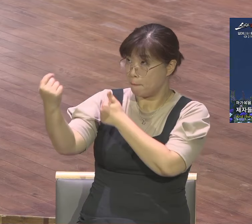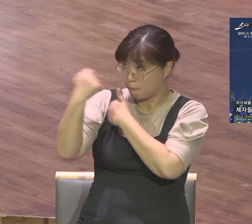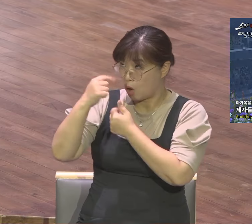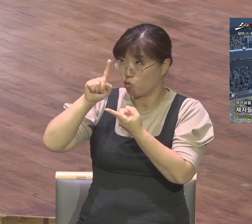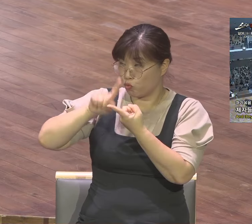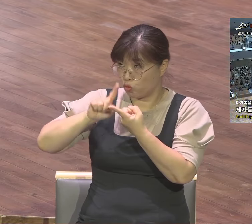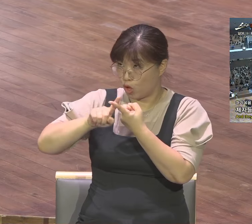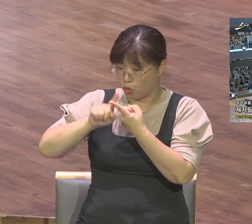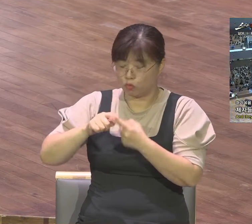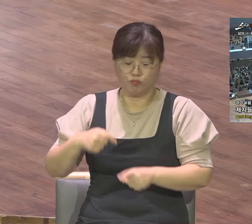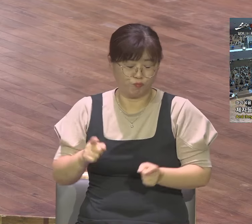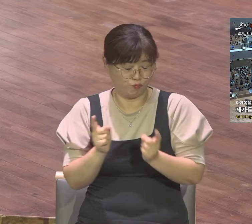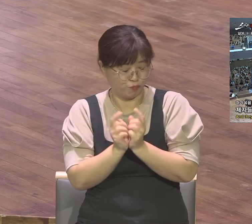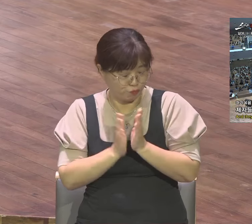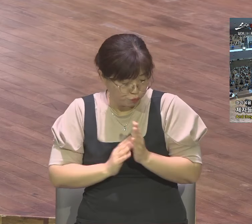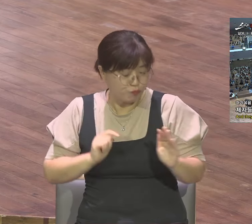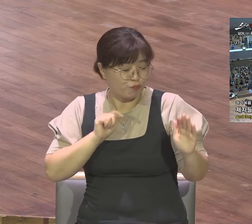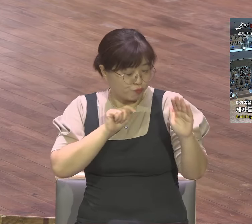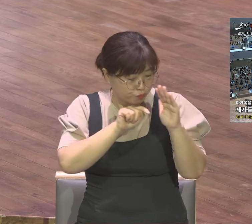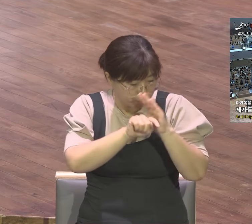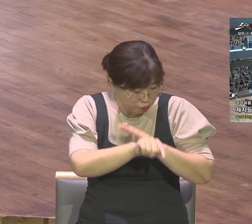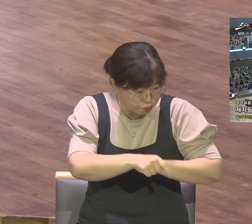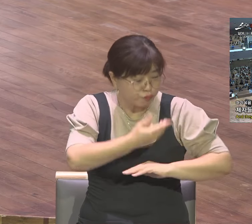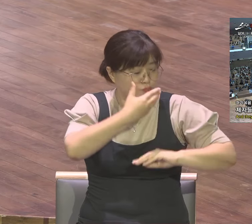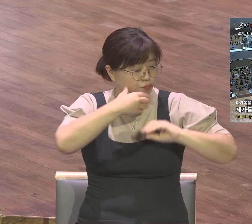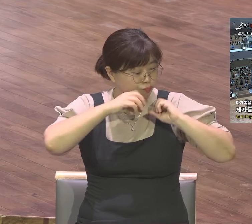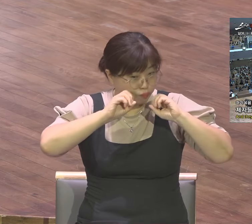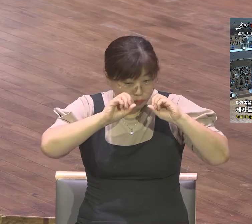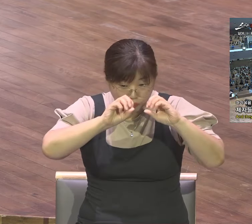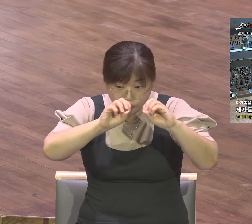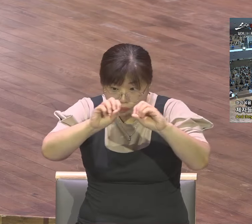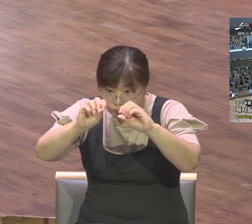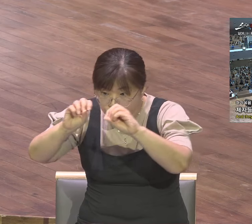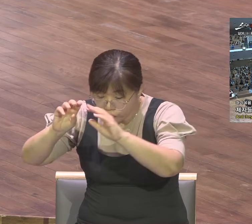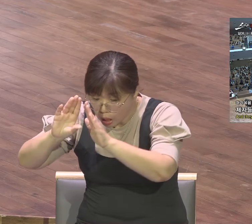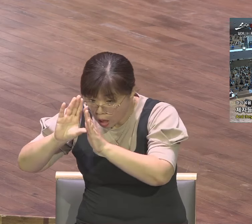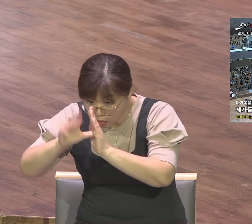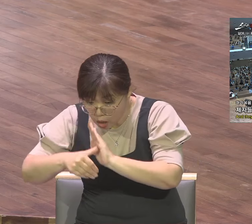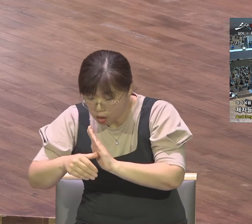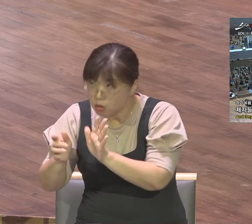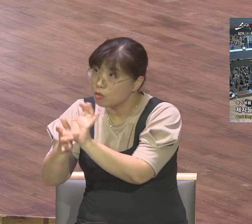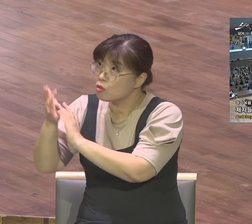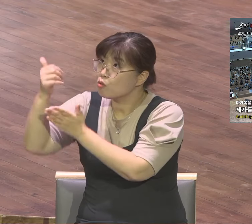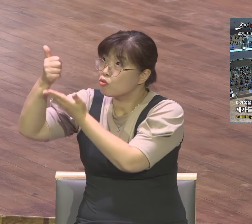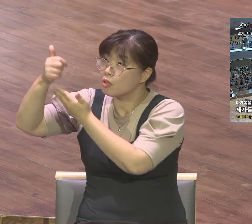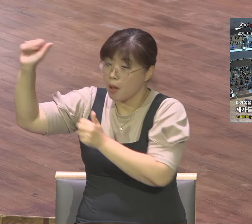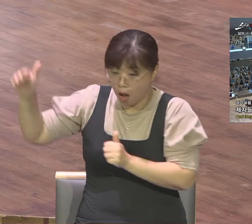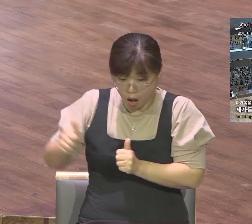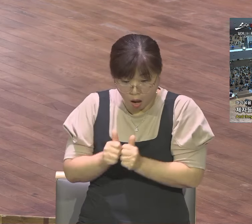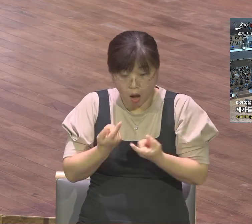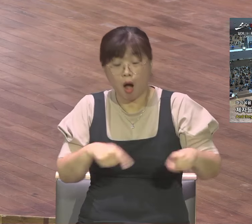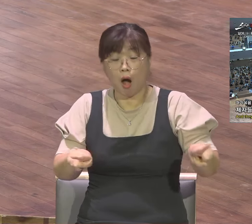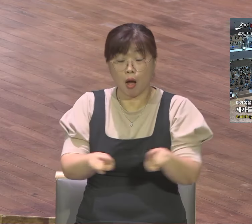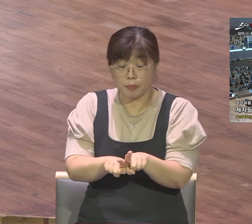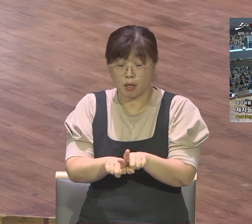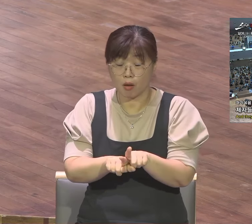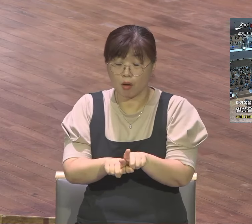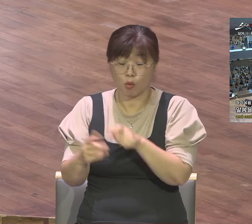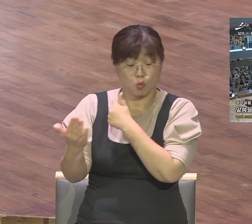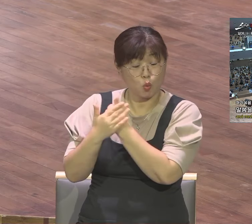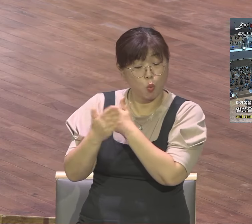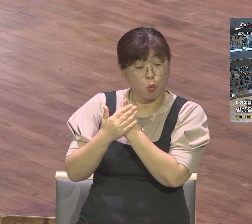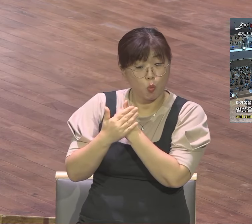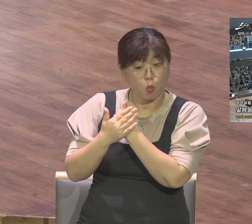제자들이 나가 두루 전파할 때 주께서 함께 역사하사, 현장에 나갔더니 주께서 함께 역사하사 그 다른